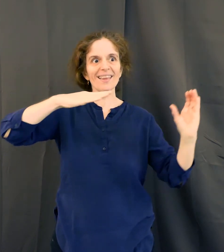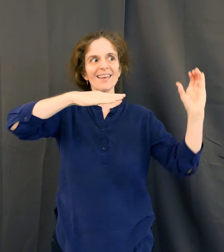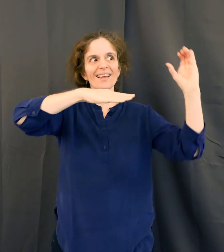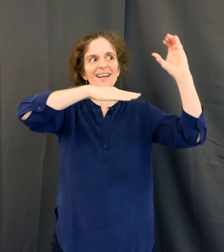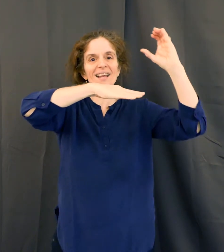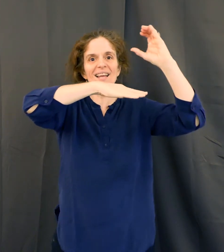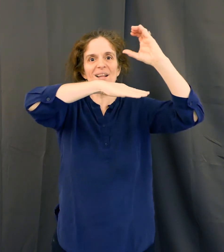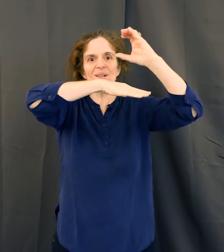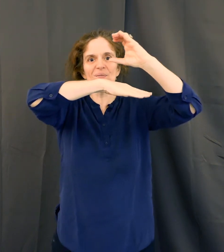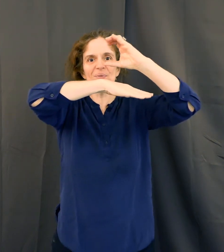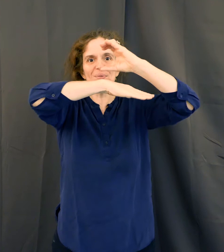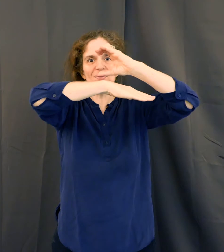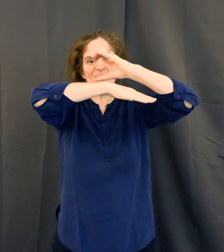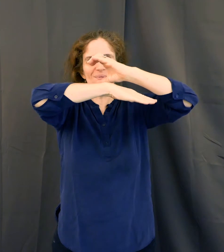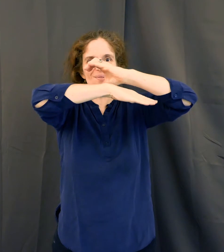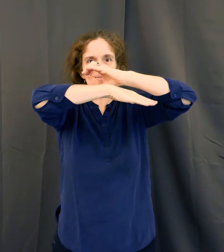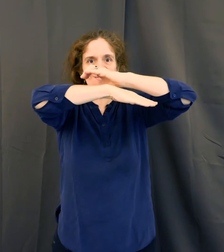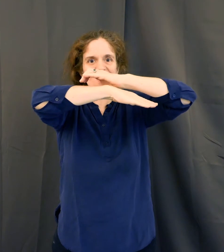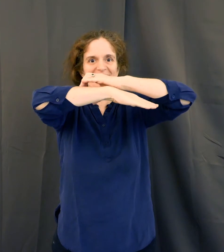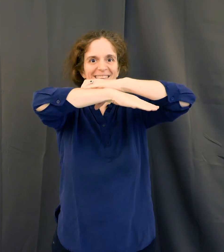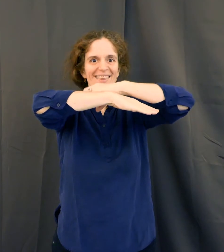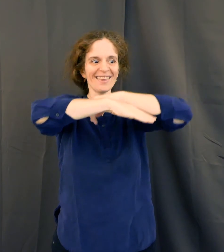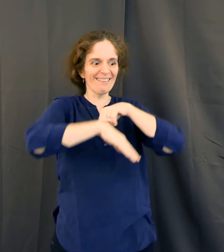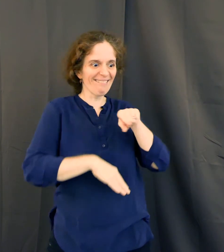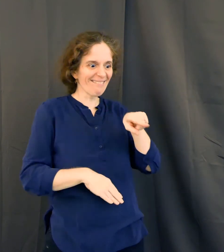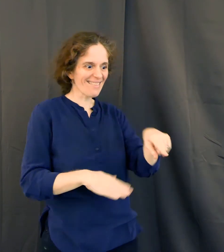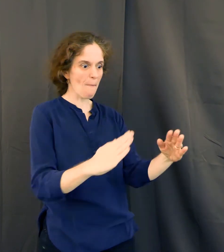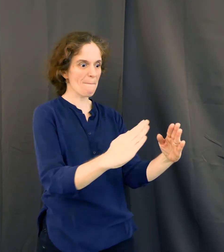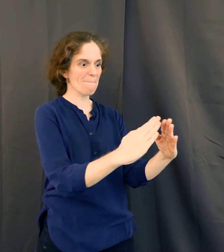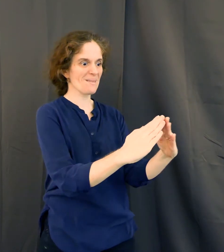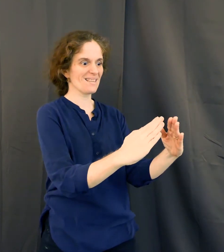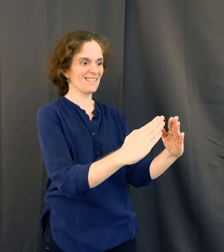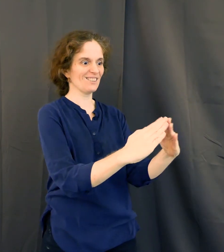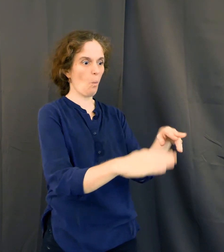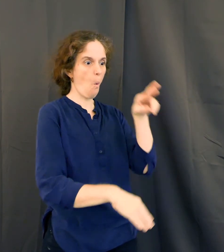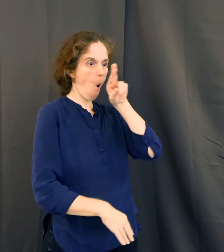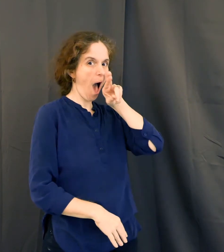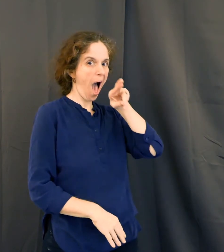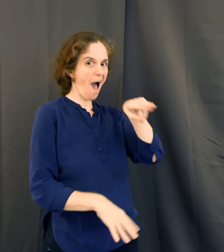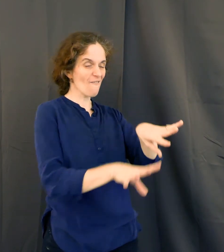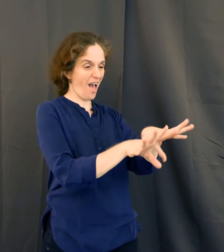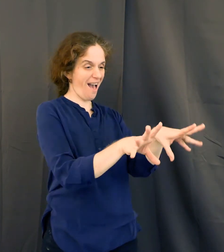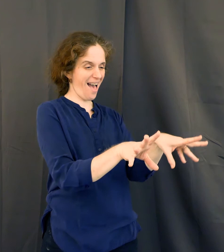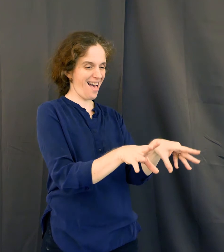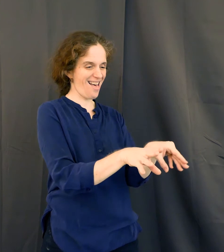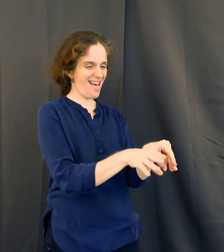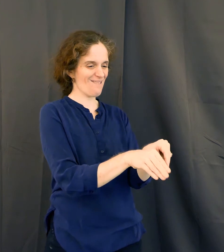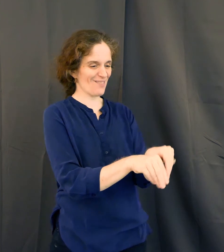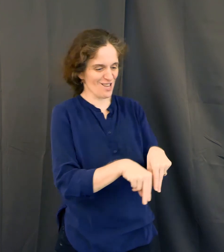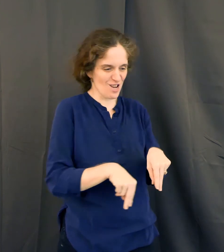chez lui et dehors, le soleil s'est couché. Il se dirige vers la petite maison de la